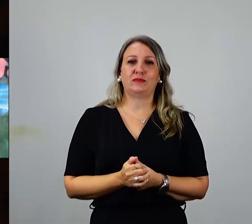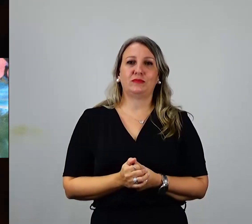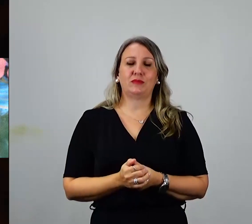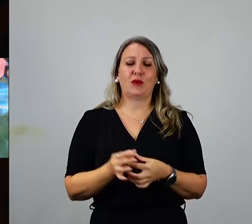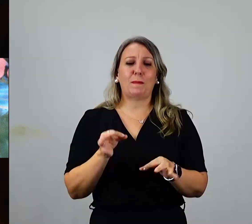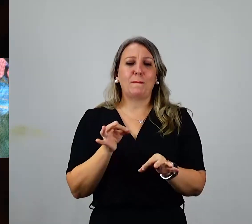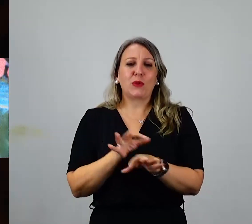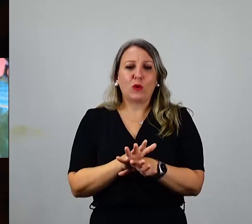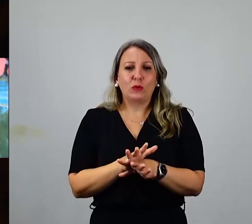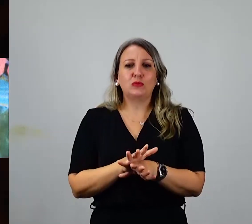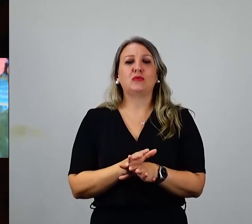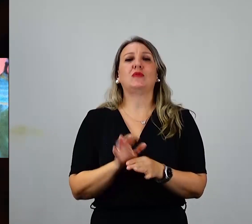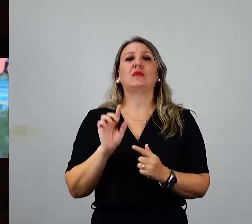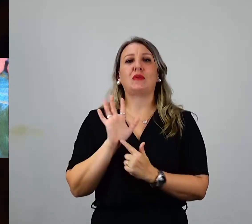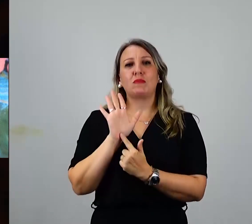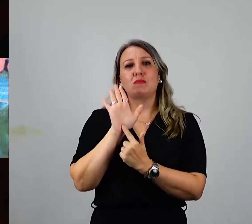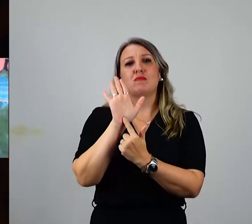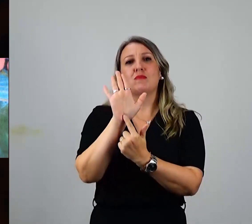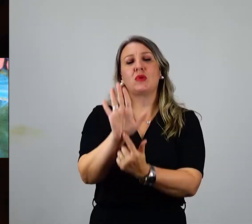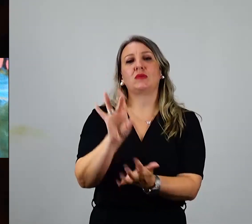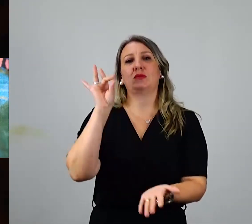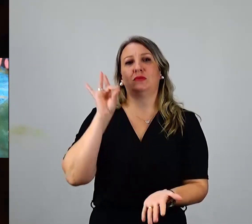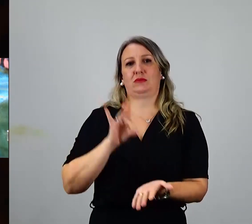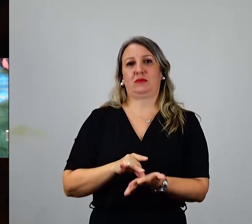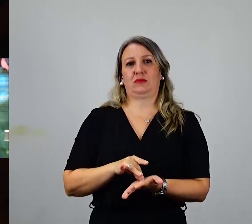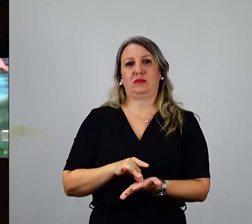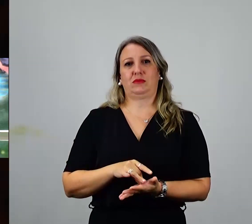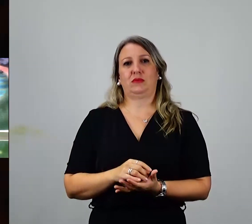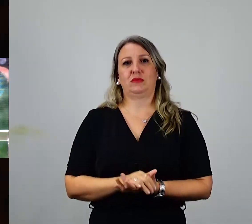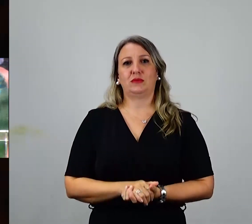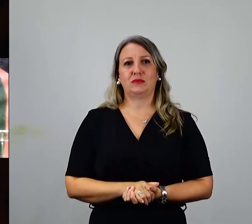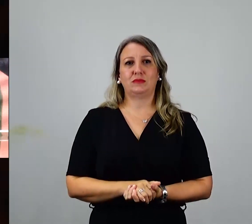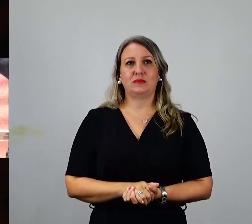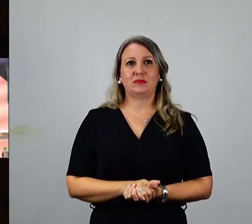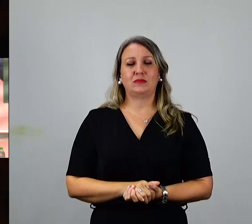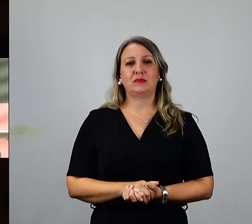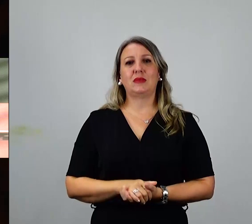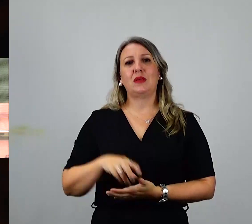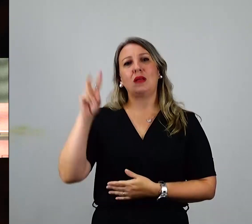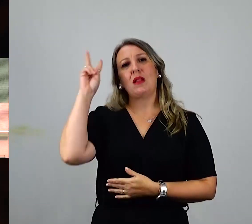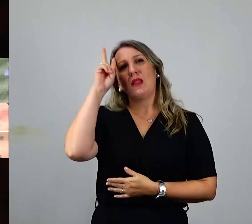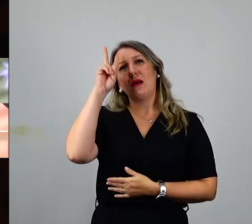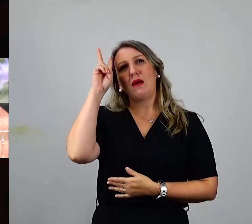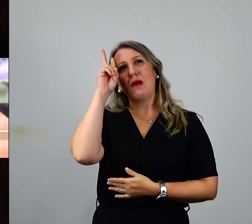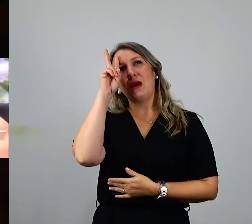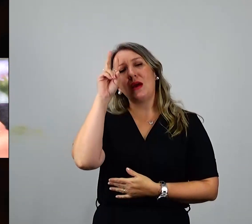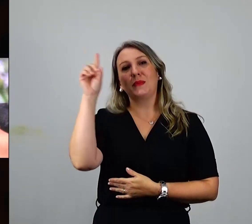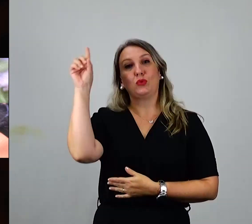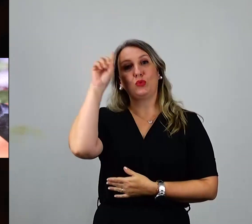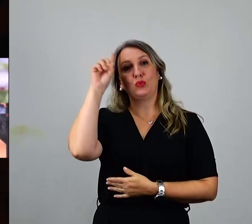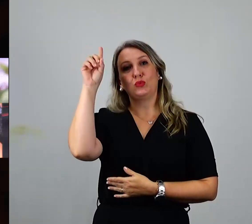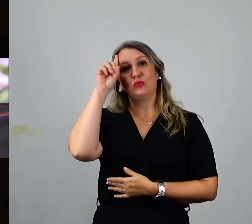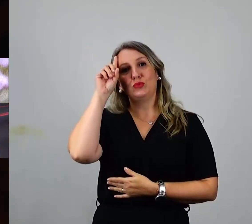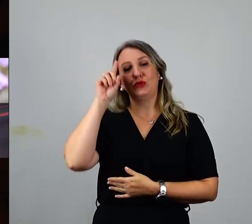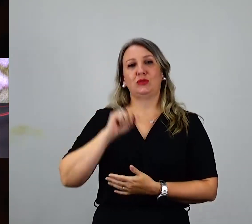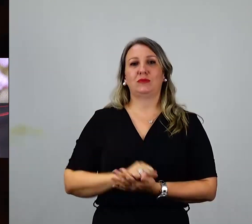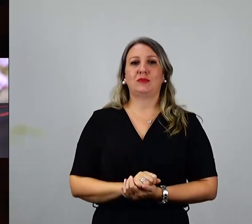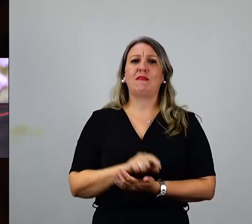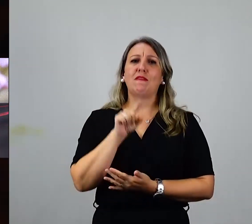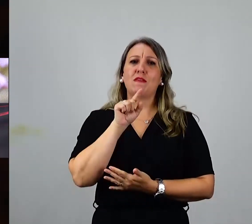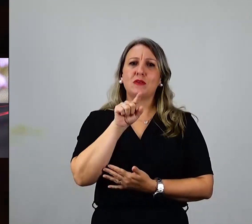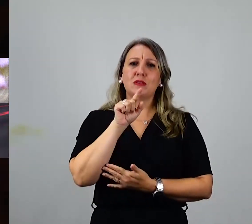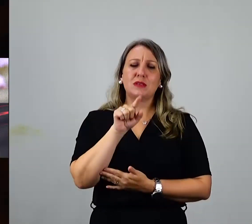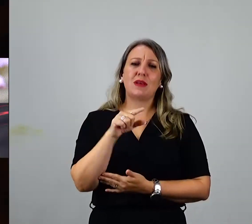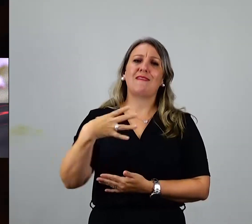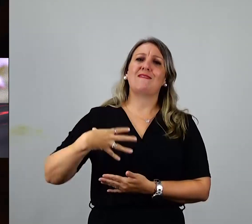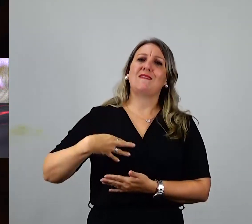é. Então lembrem-se disso todos os dias. Vocês são filhos de Deus e